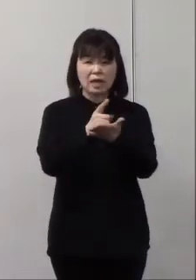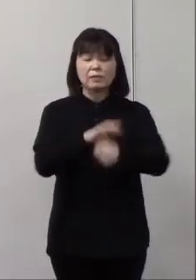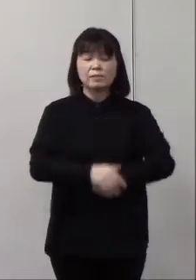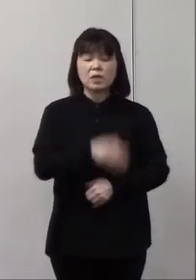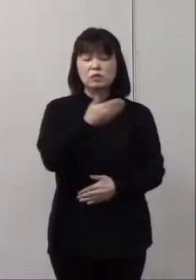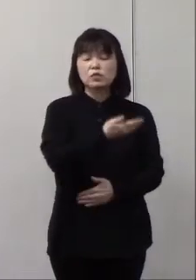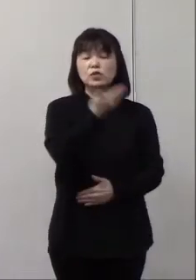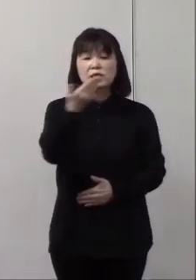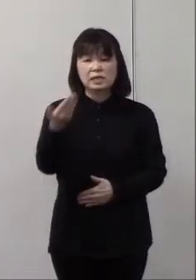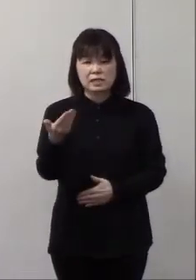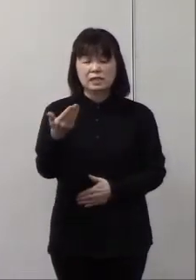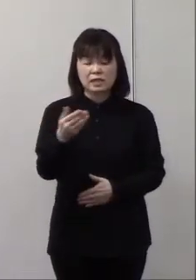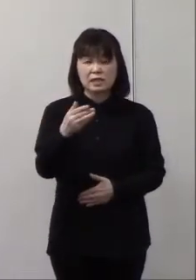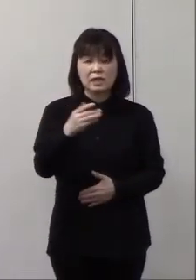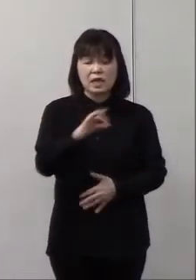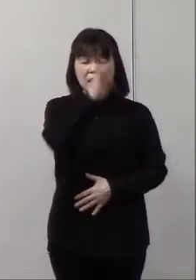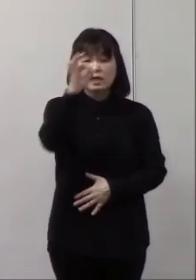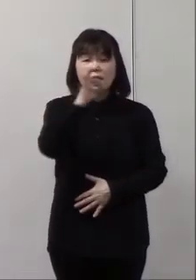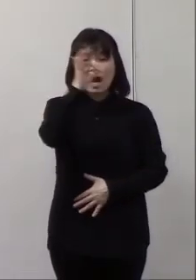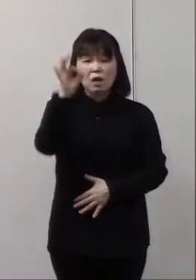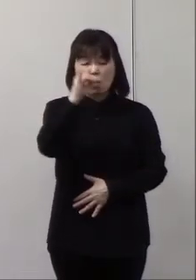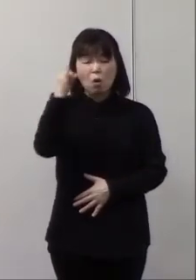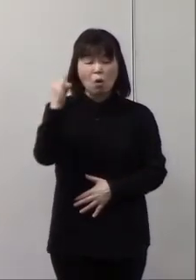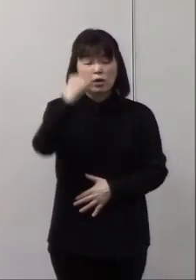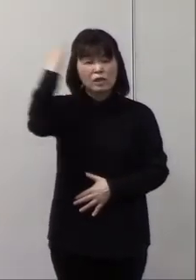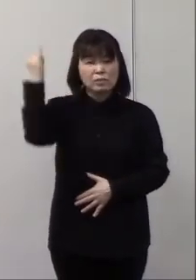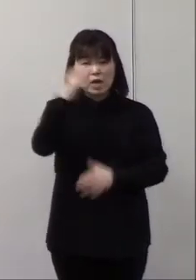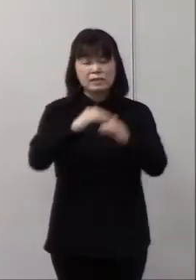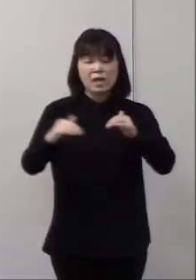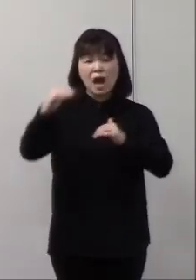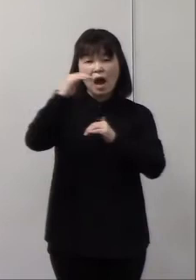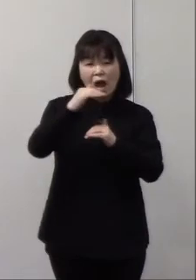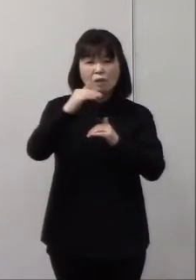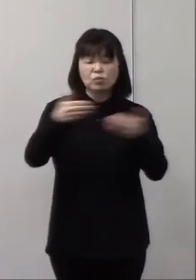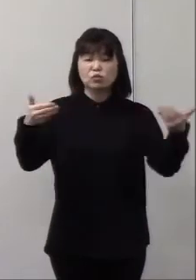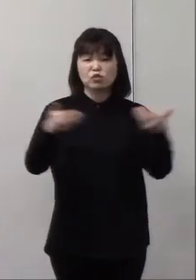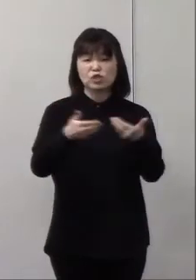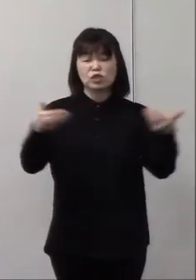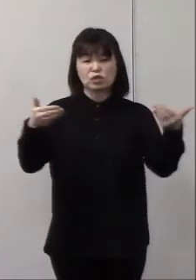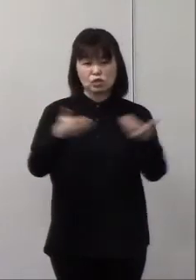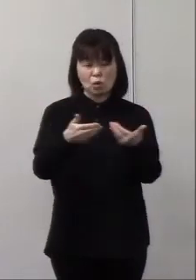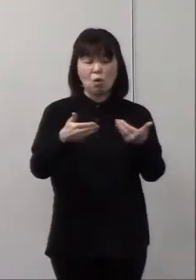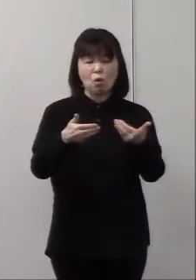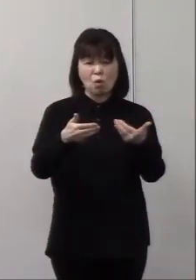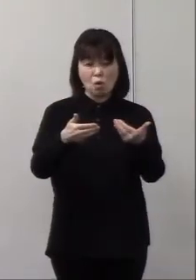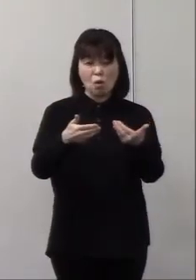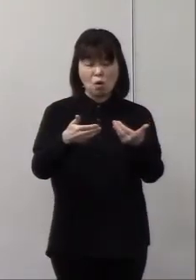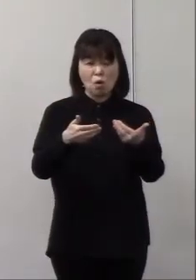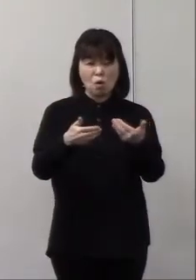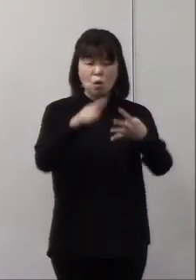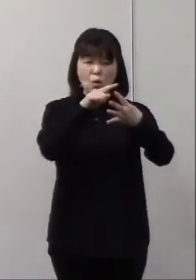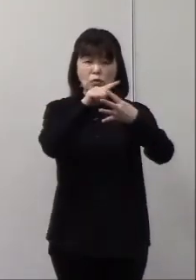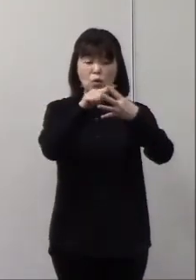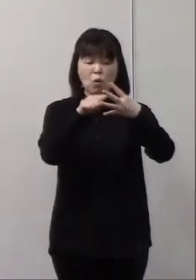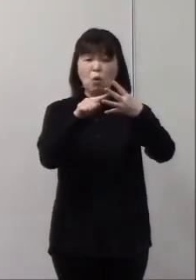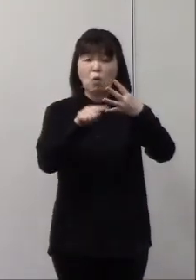アップ事業、以下出雲の出雲のシリーズで4つの事業を書いており